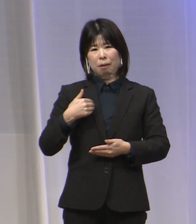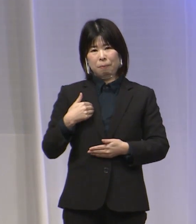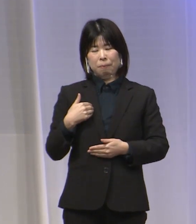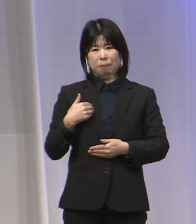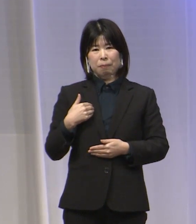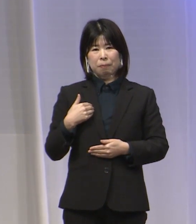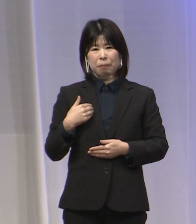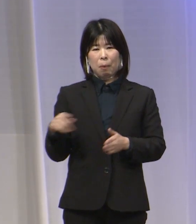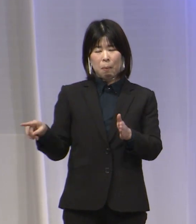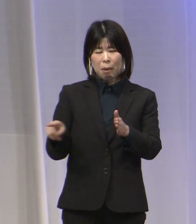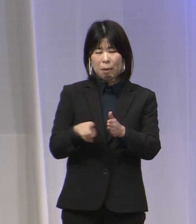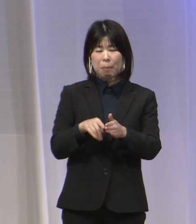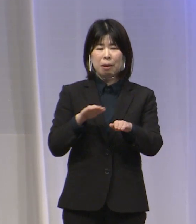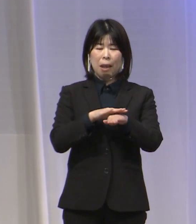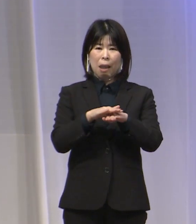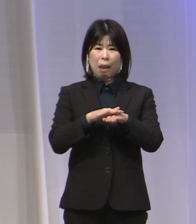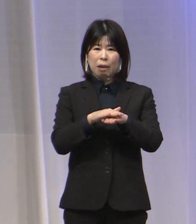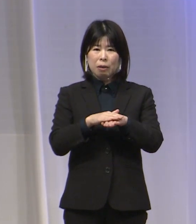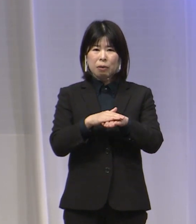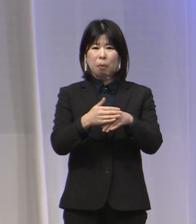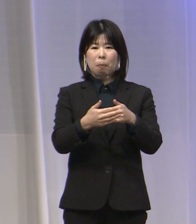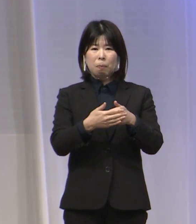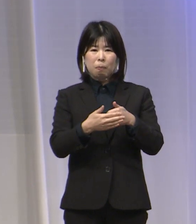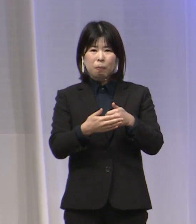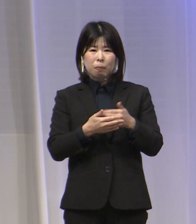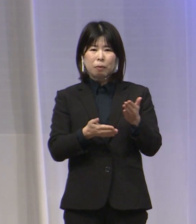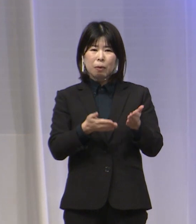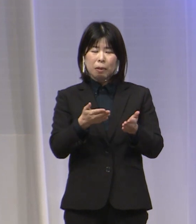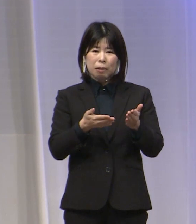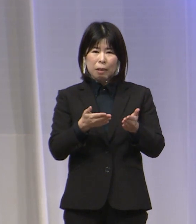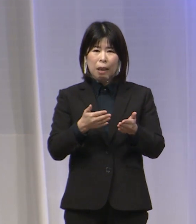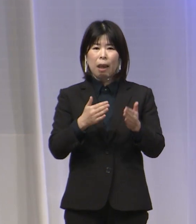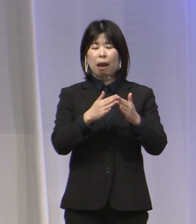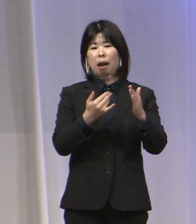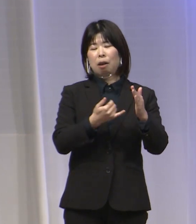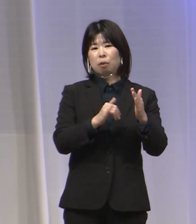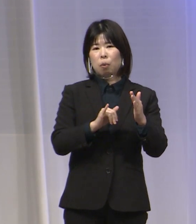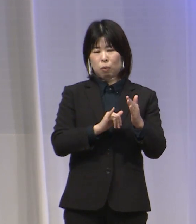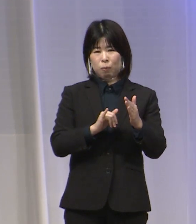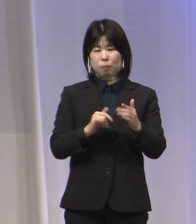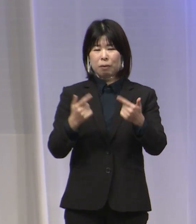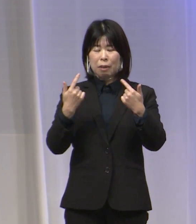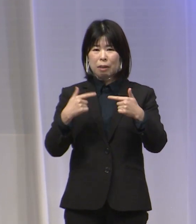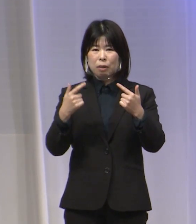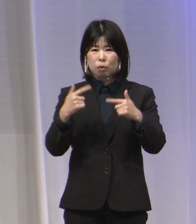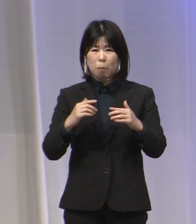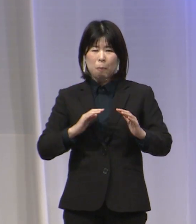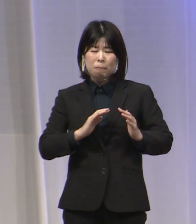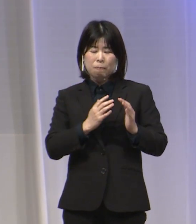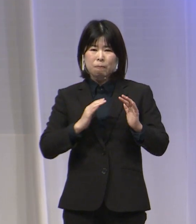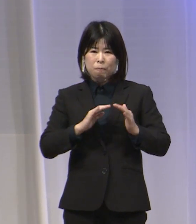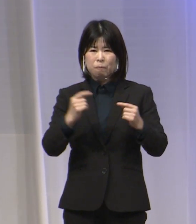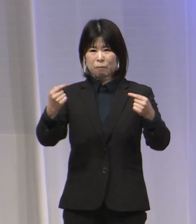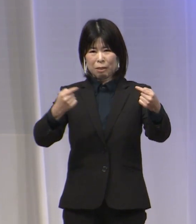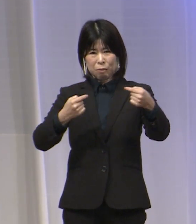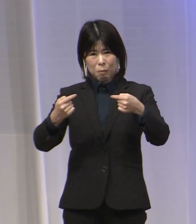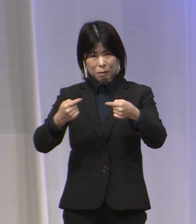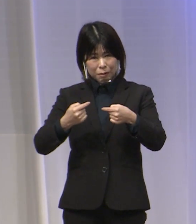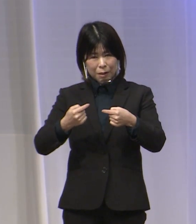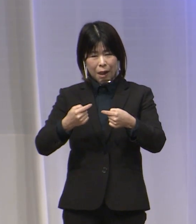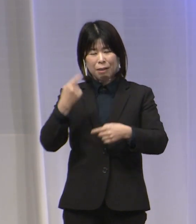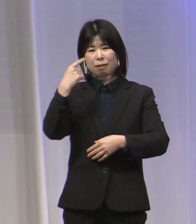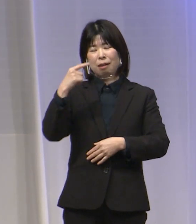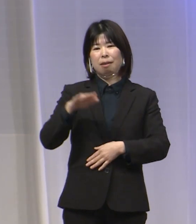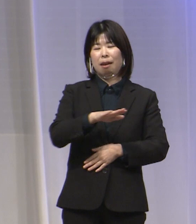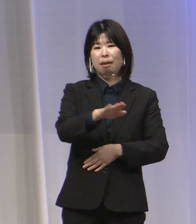たくさんの愛情を持って育ててくれた家族どんな時でも厚くご指導下さった先生方